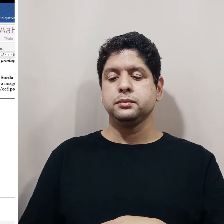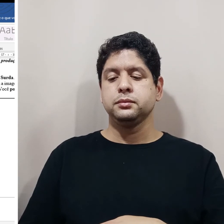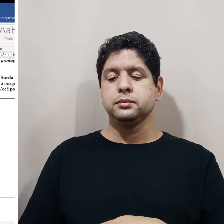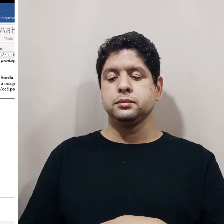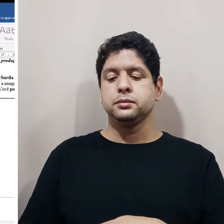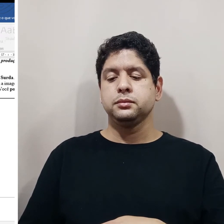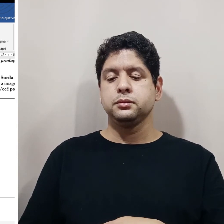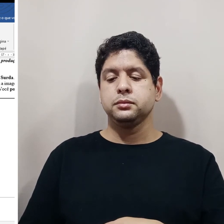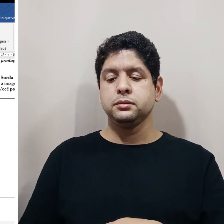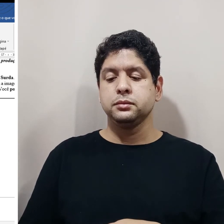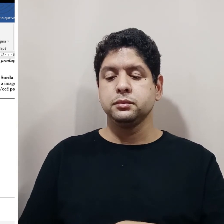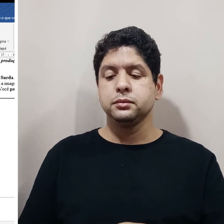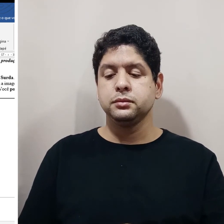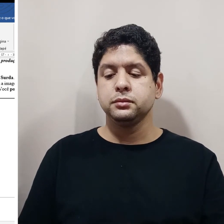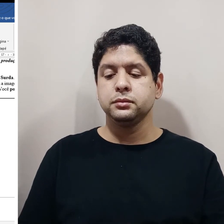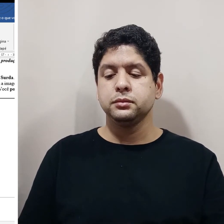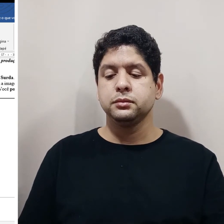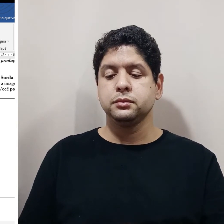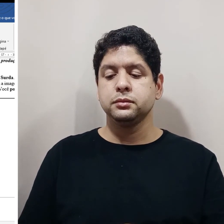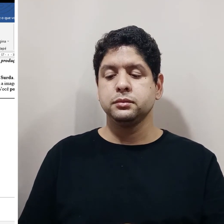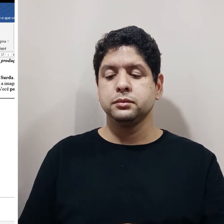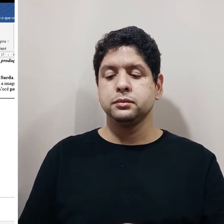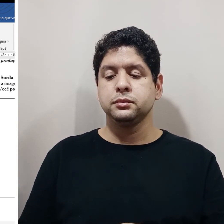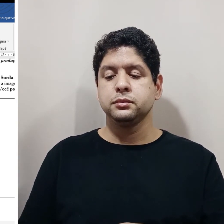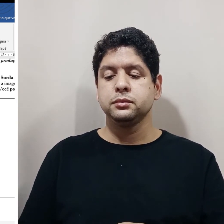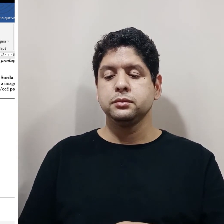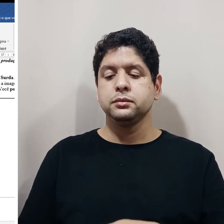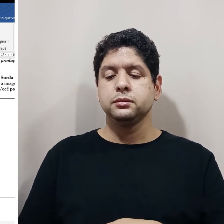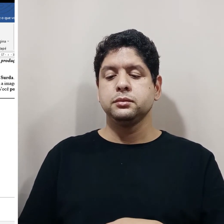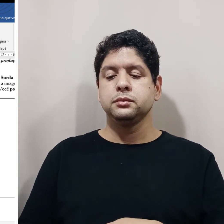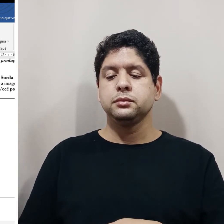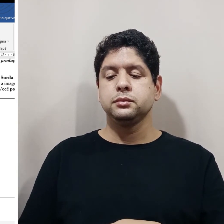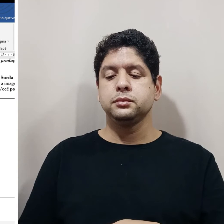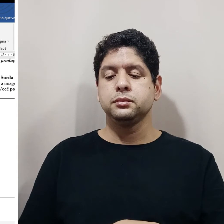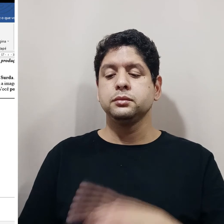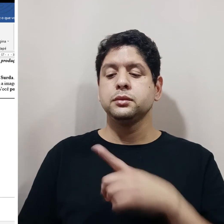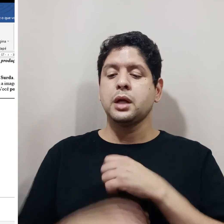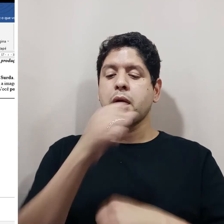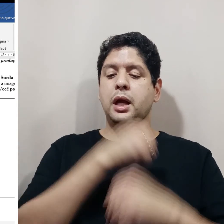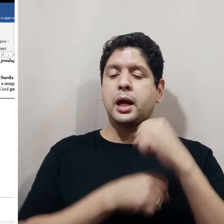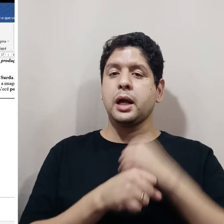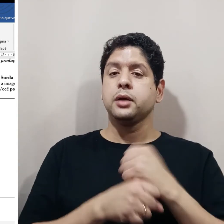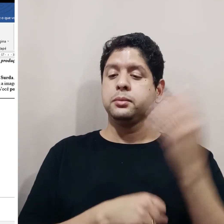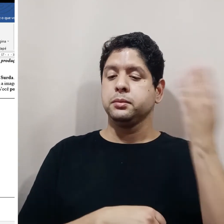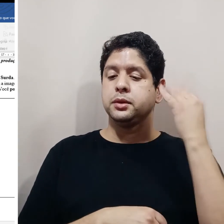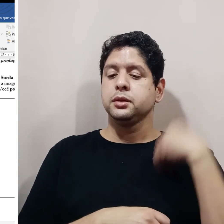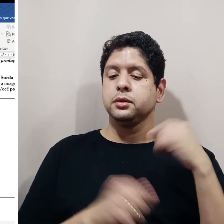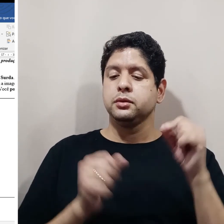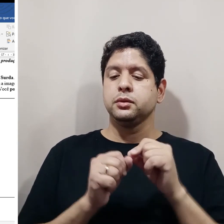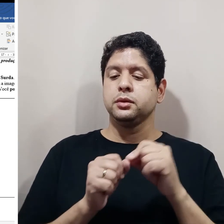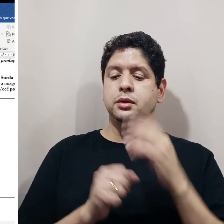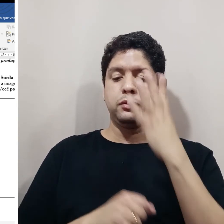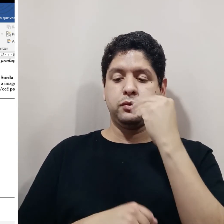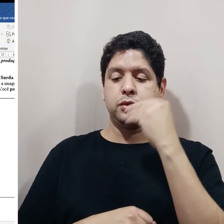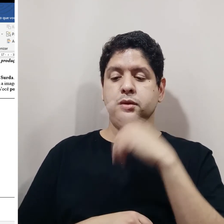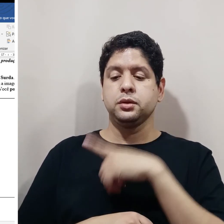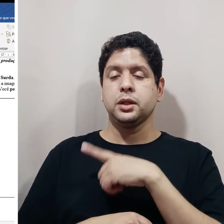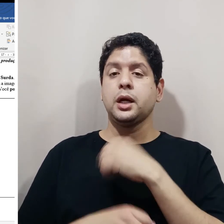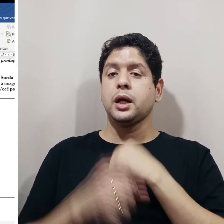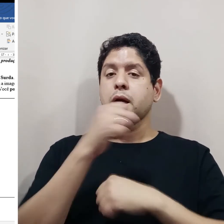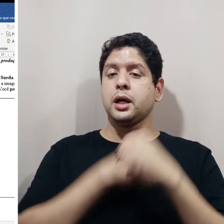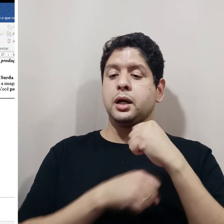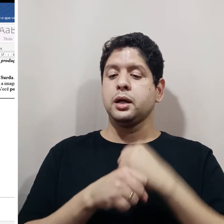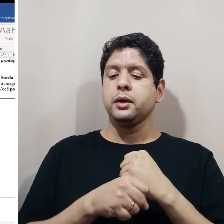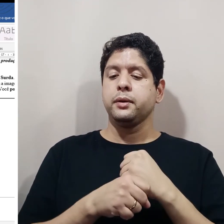colocar aqui, a gente inserir uma imagem, só para mostrar e a gente finalizar, né? Uma imagem aqui que foi feita no